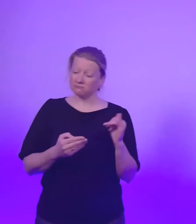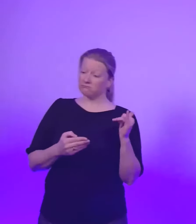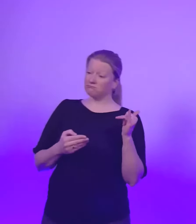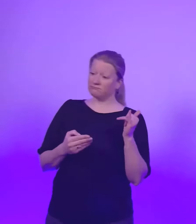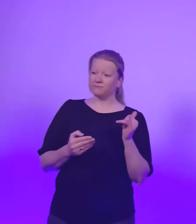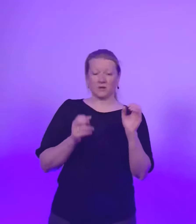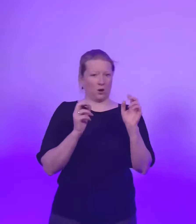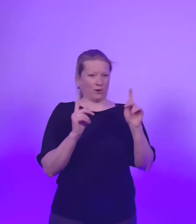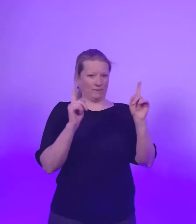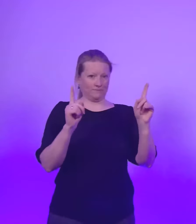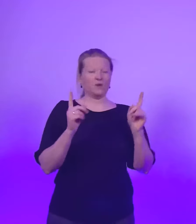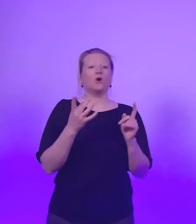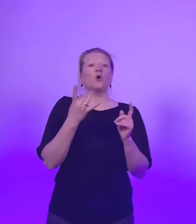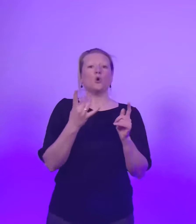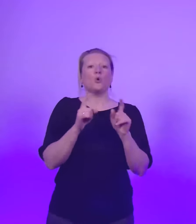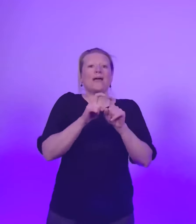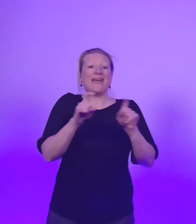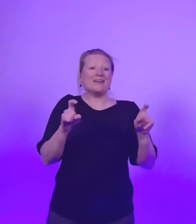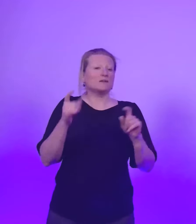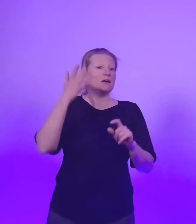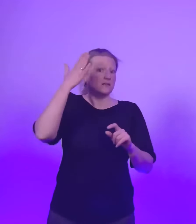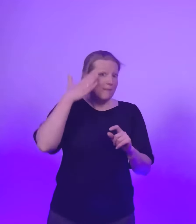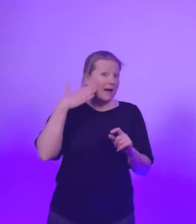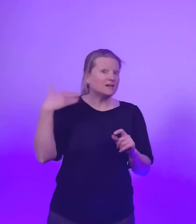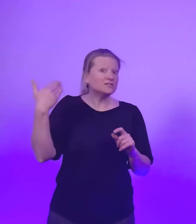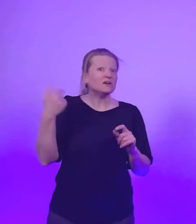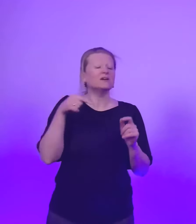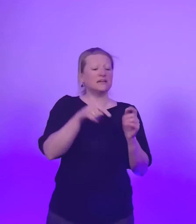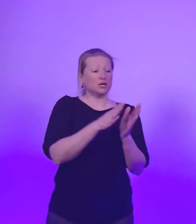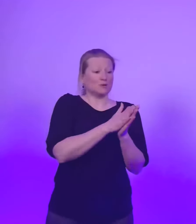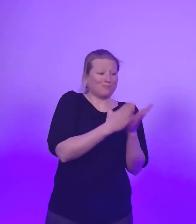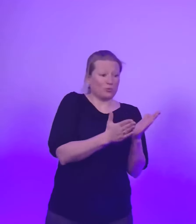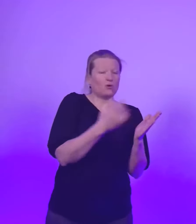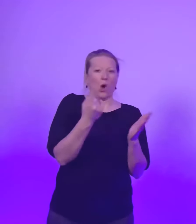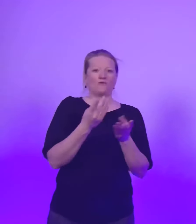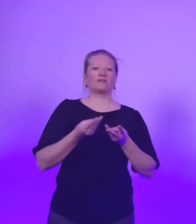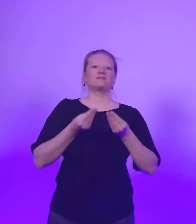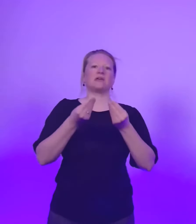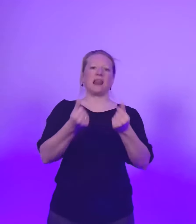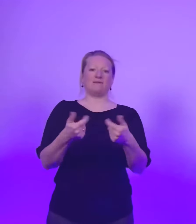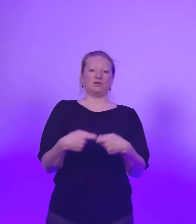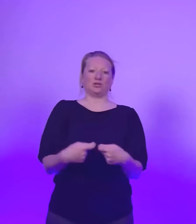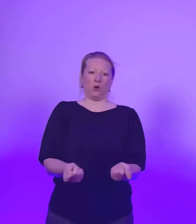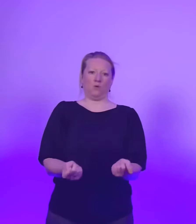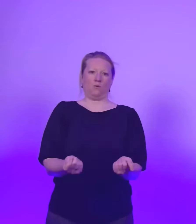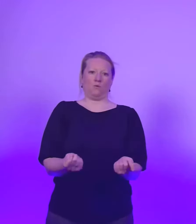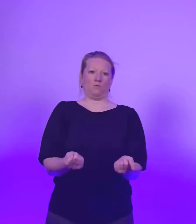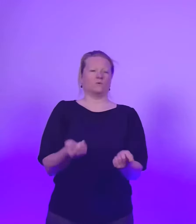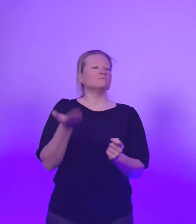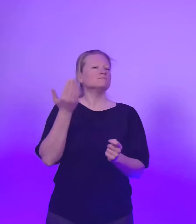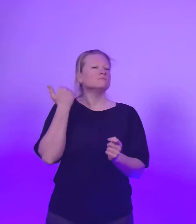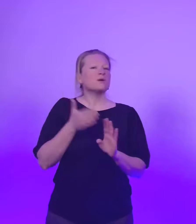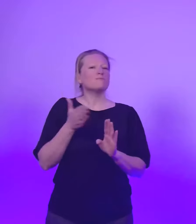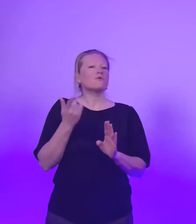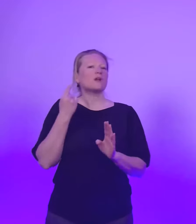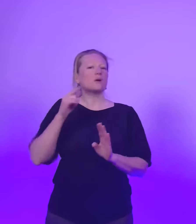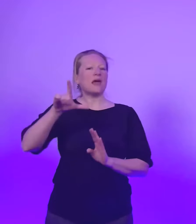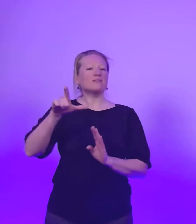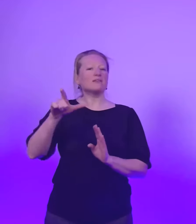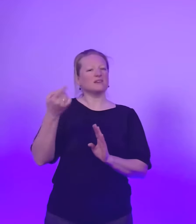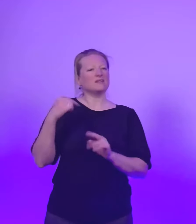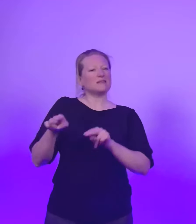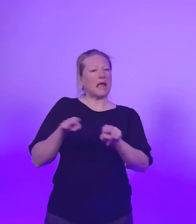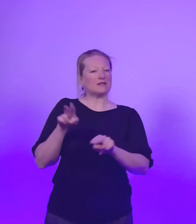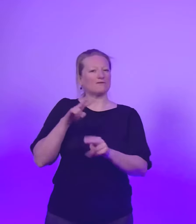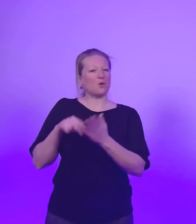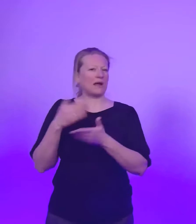Hoe heet het meisje in het boek over de talentenshow? Die buurvrouw Letty voorlas in het theater. Een meisje? Kies